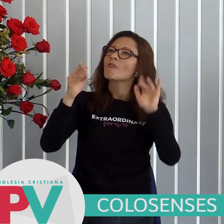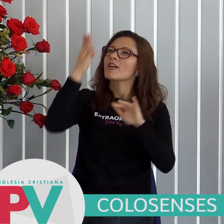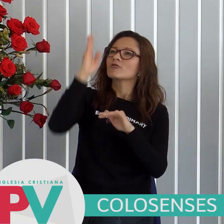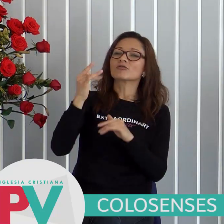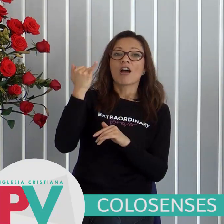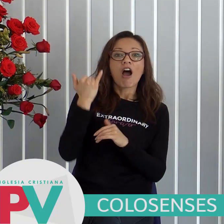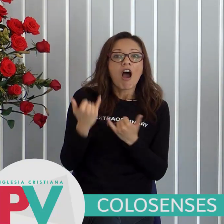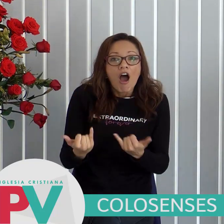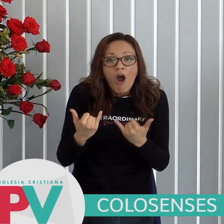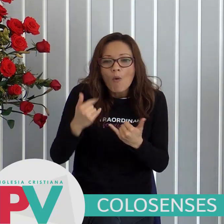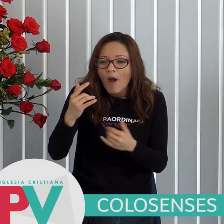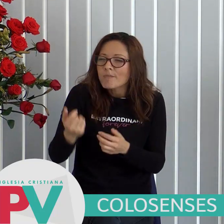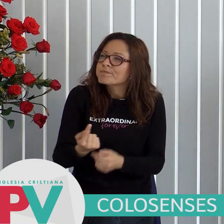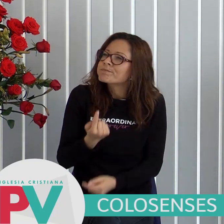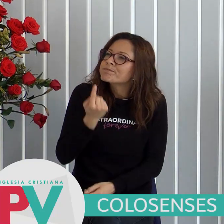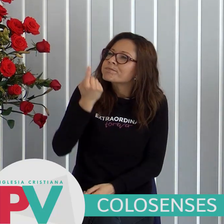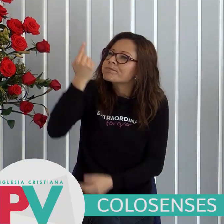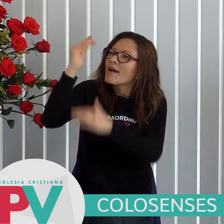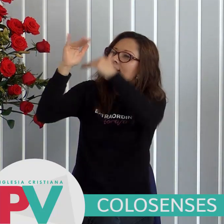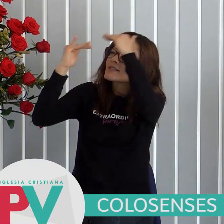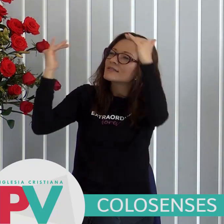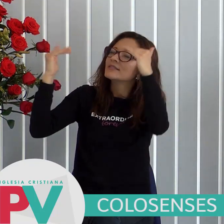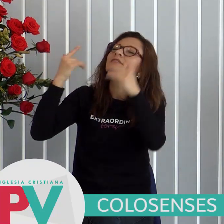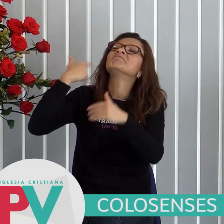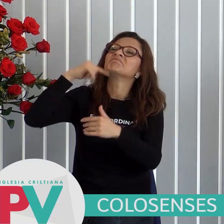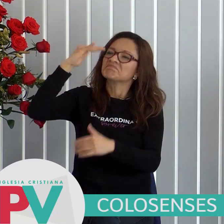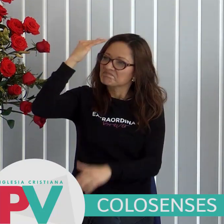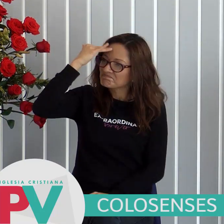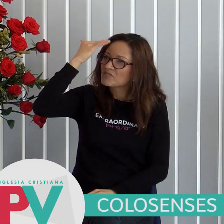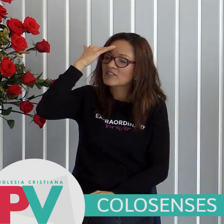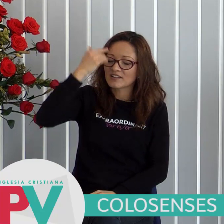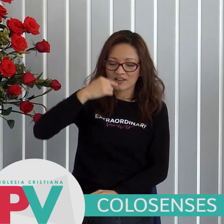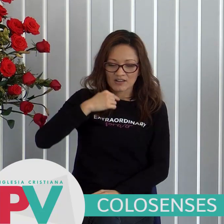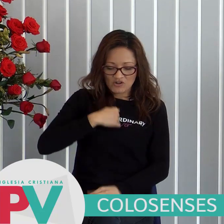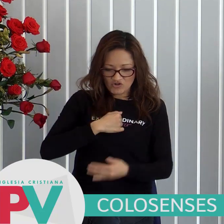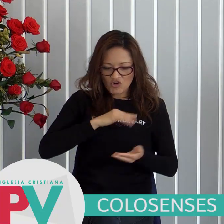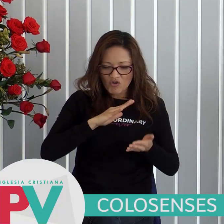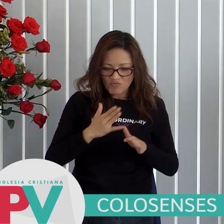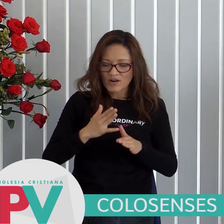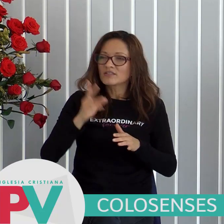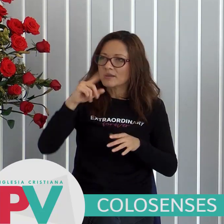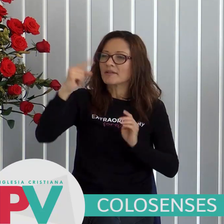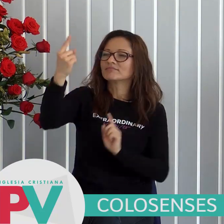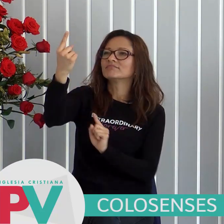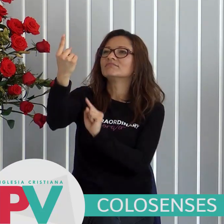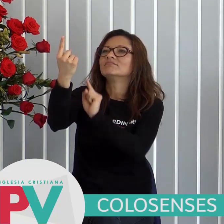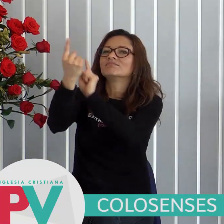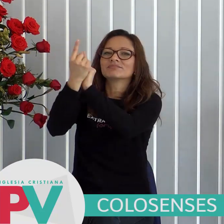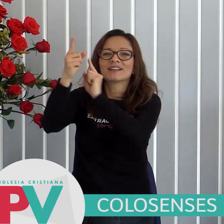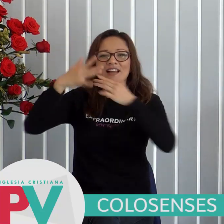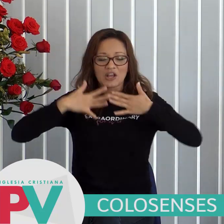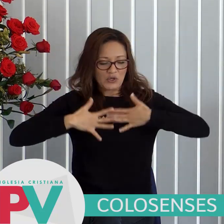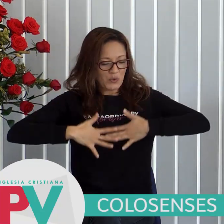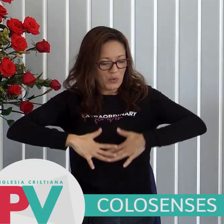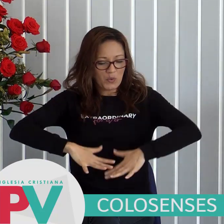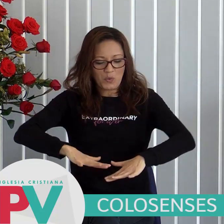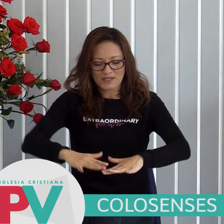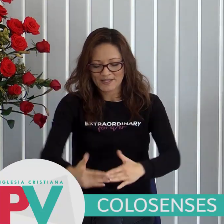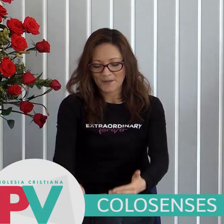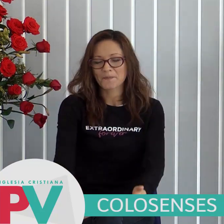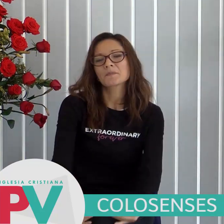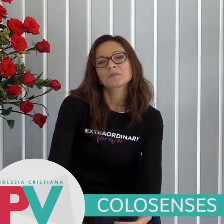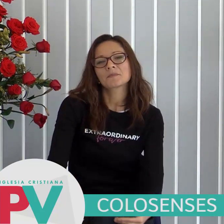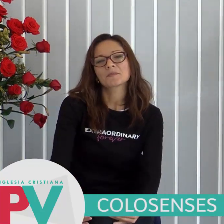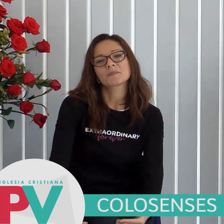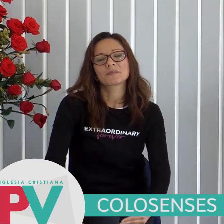está allá en el paraíso y yo sé que si muero ahorita voy a llegar y ella va a estar con su vestidito a 3/4